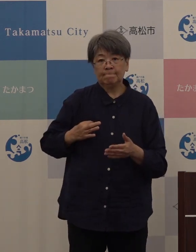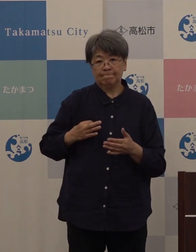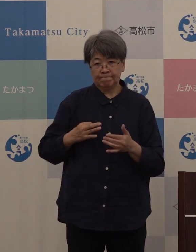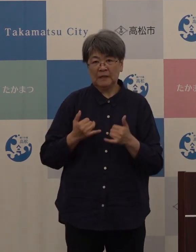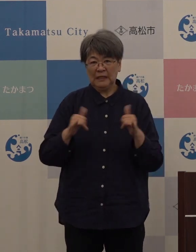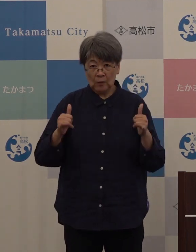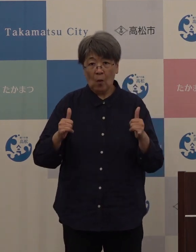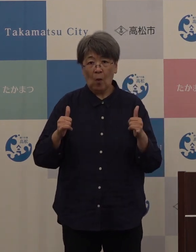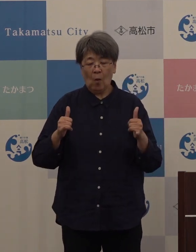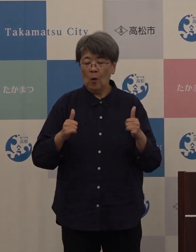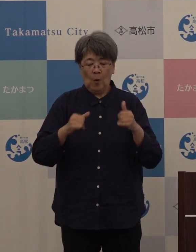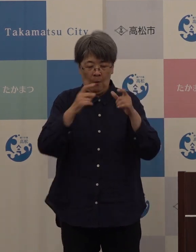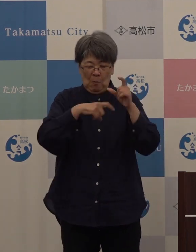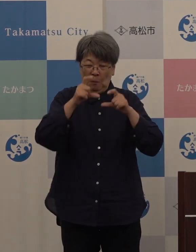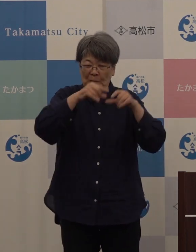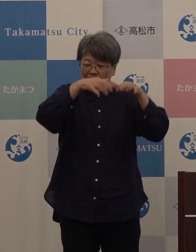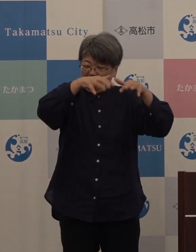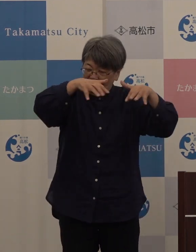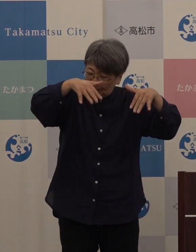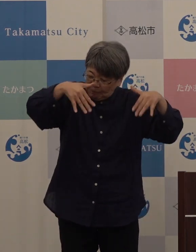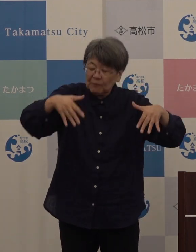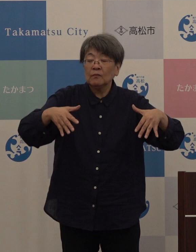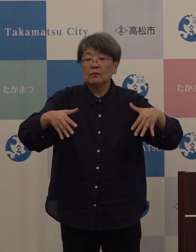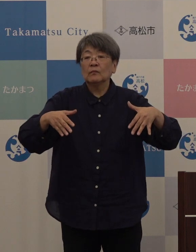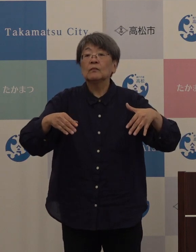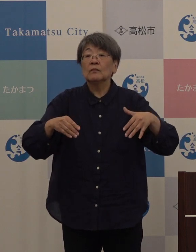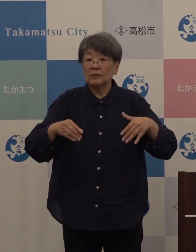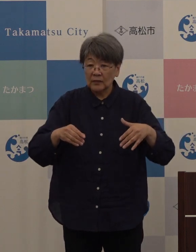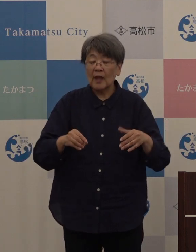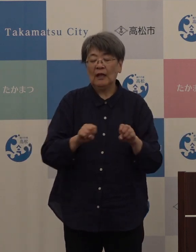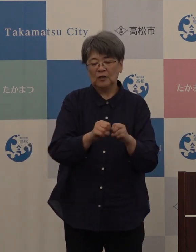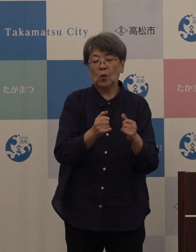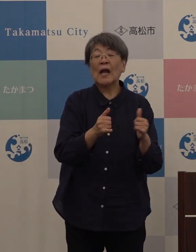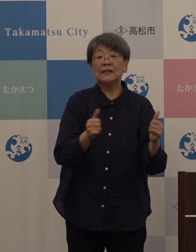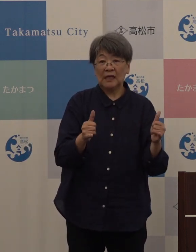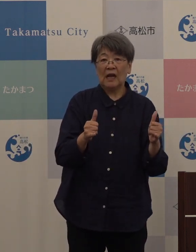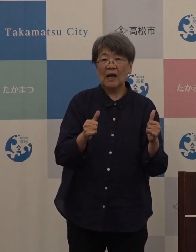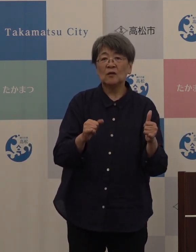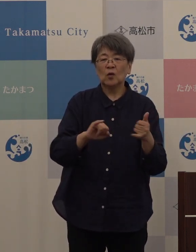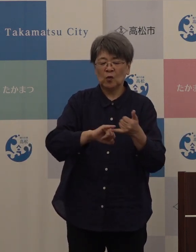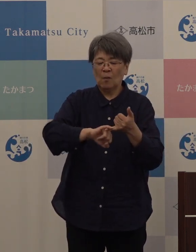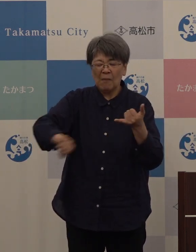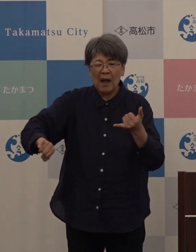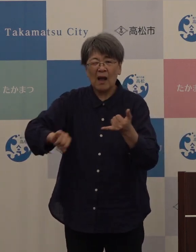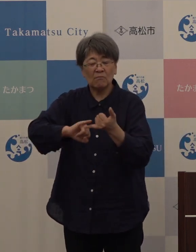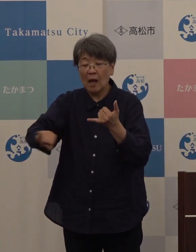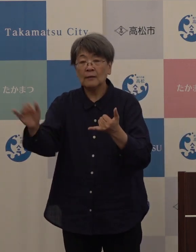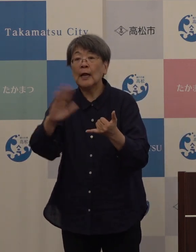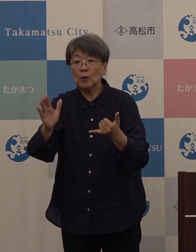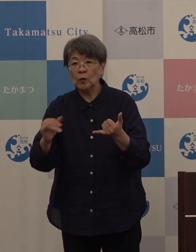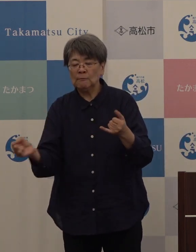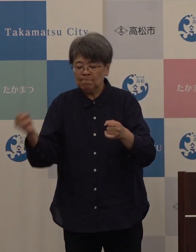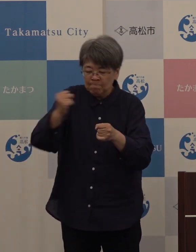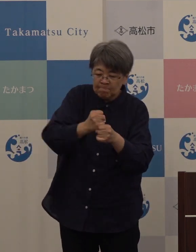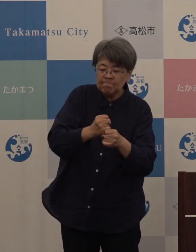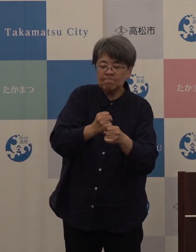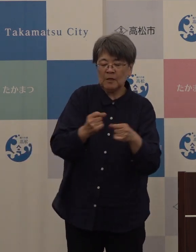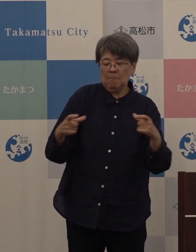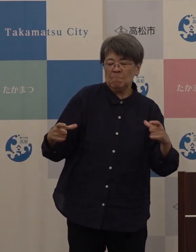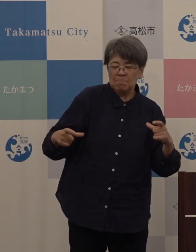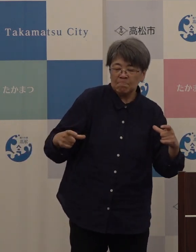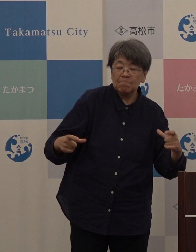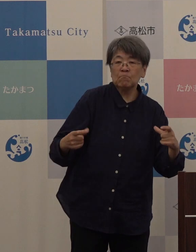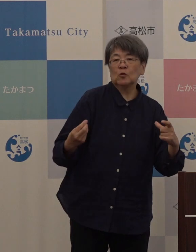き求めて、どうにか利用者を、契約解除に至らないような努力をしていただきたいということでございますけれども、万